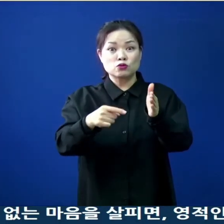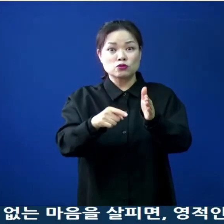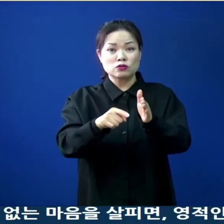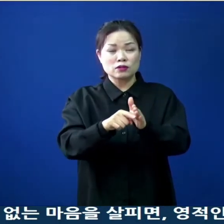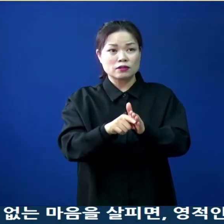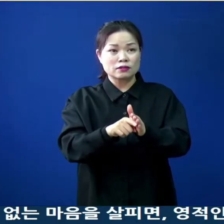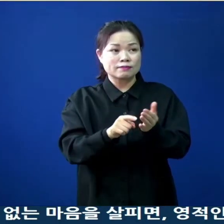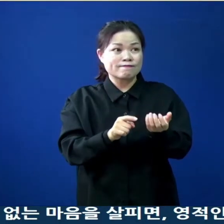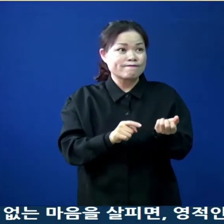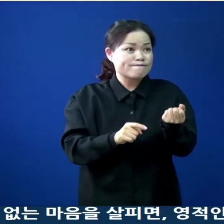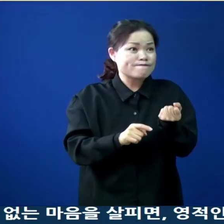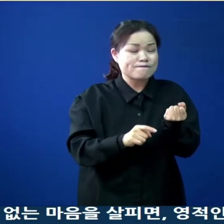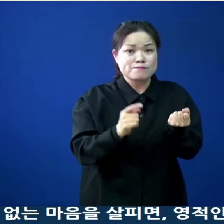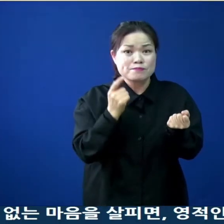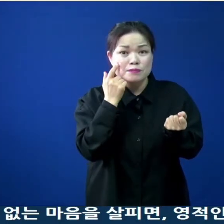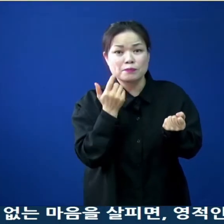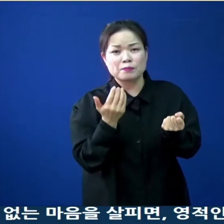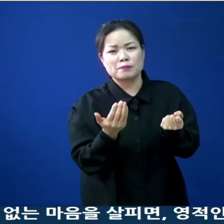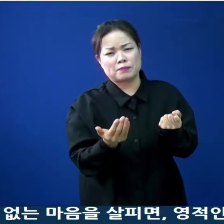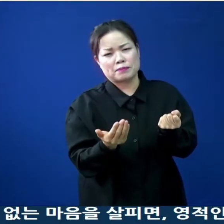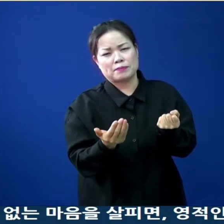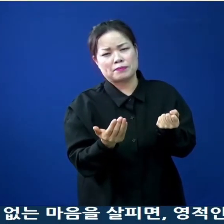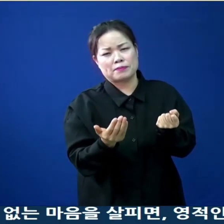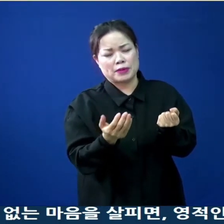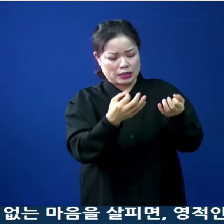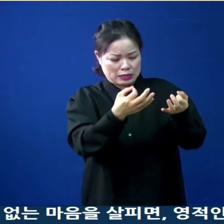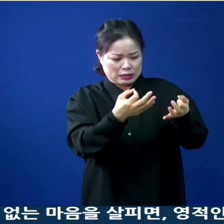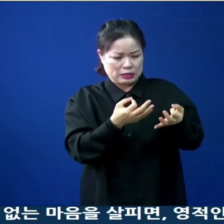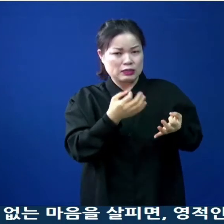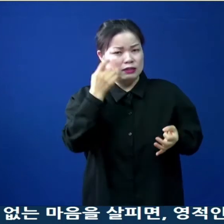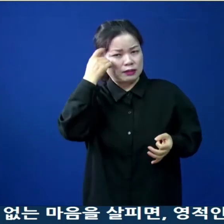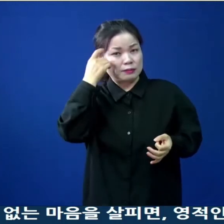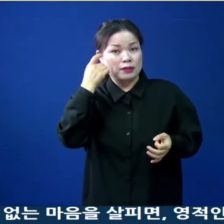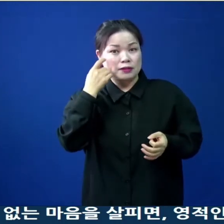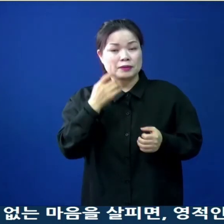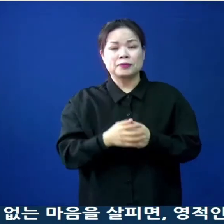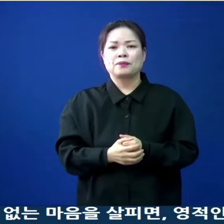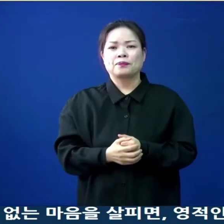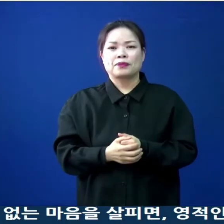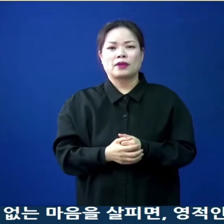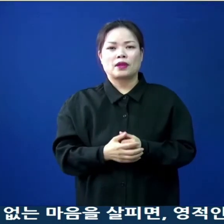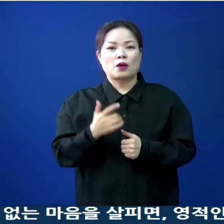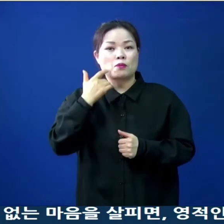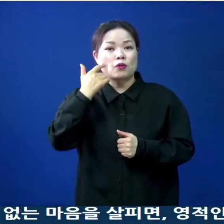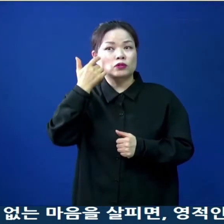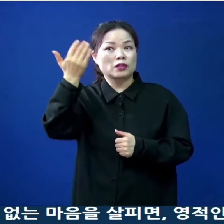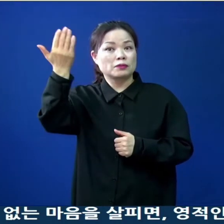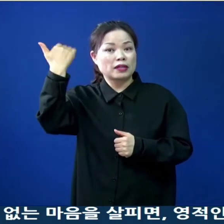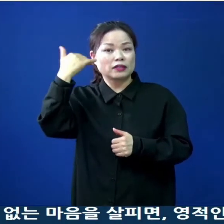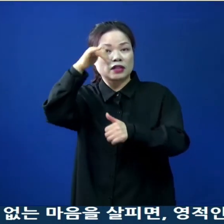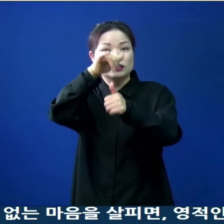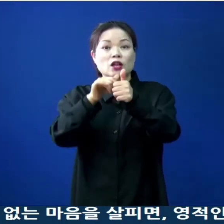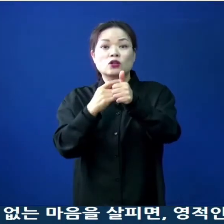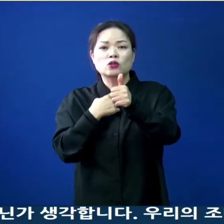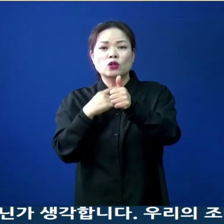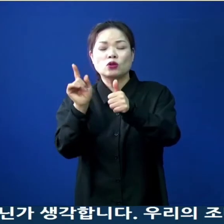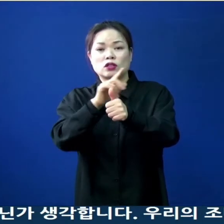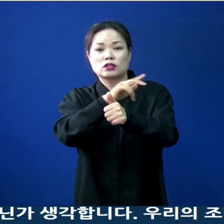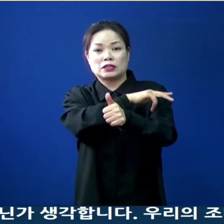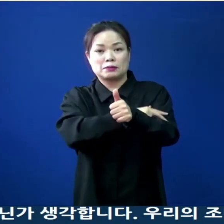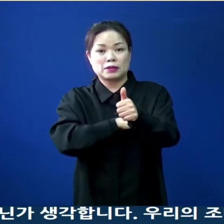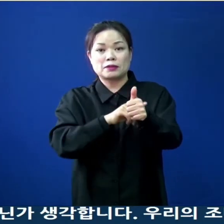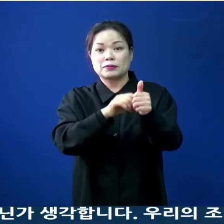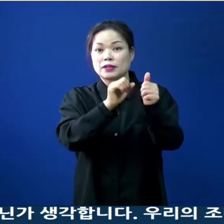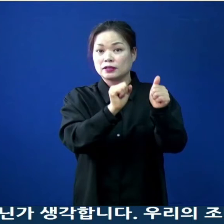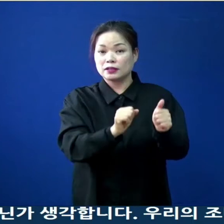행여 조바심을 내고 있는 것은 아닌가 돌아보게 됩니다. 제가 예전에 섬겼던 교회에 어떤 집사님이